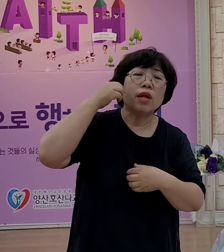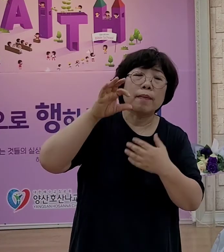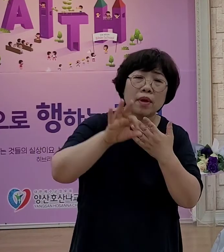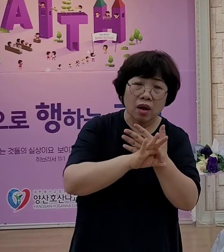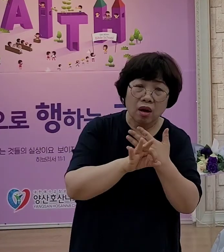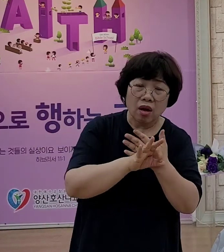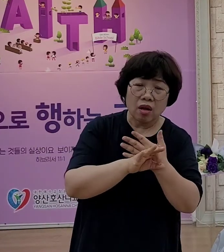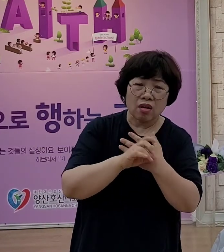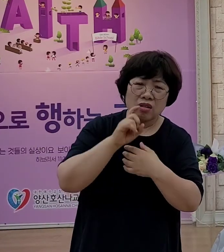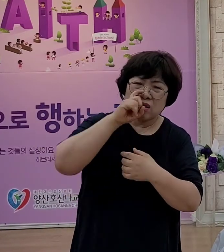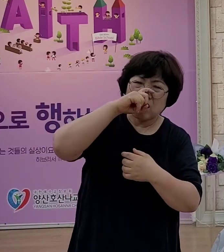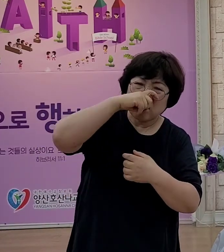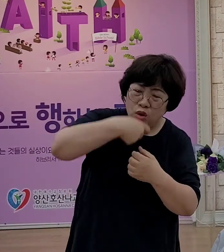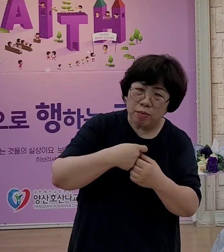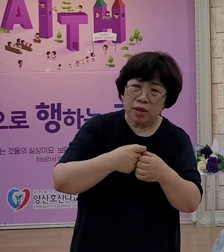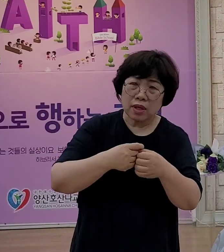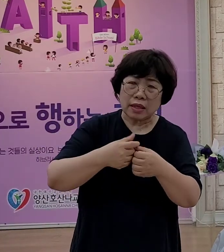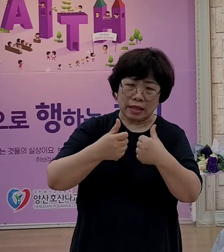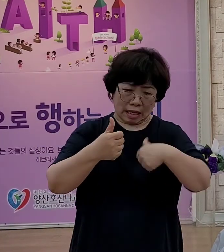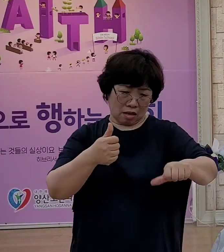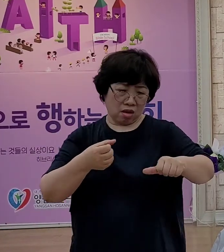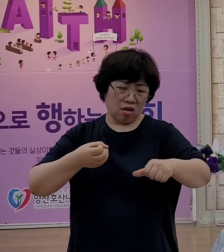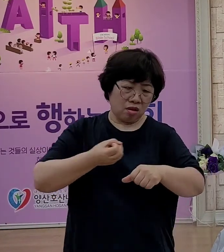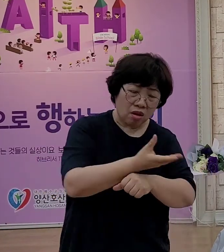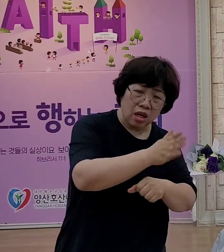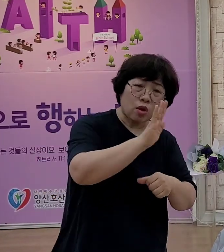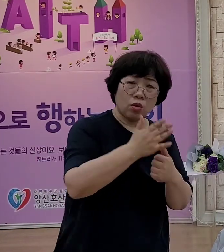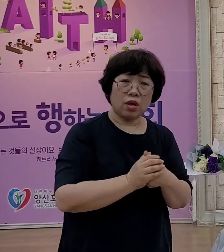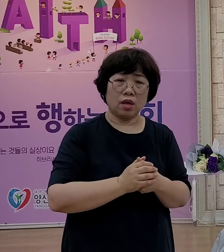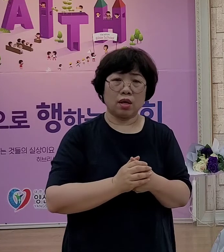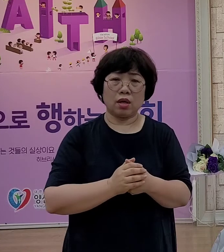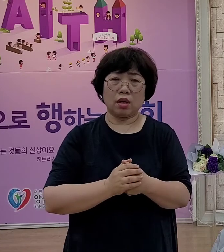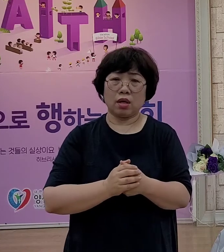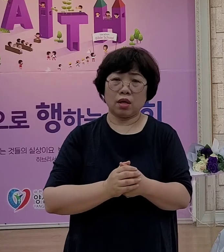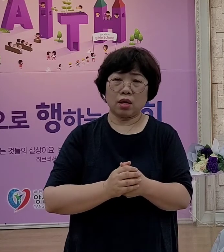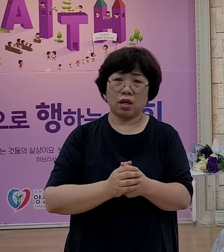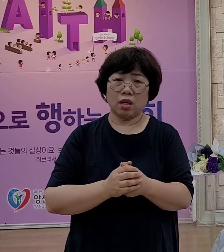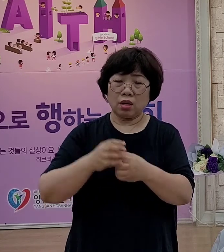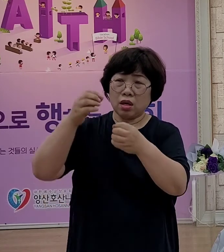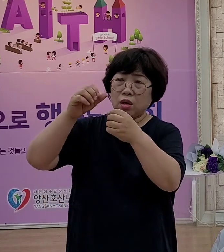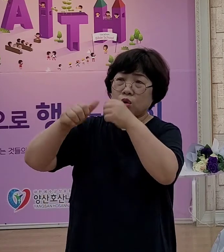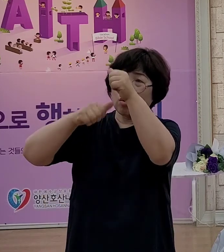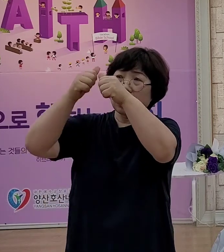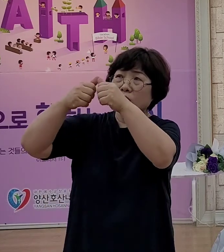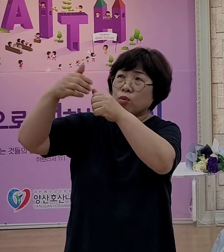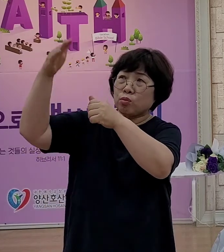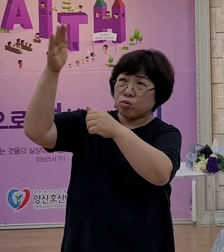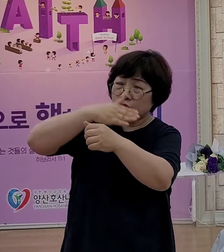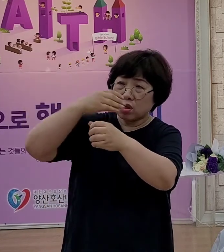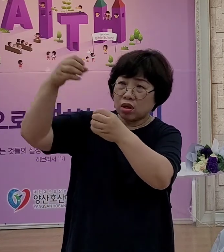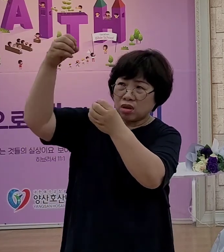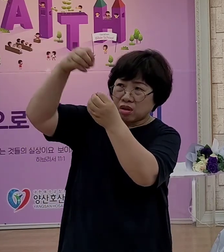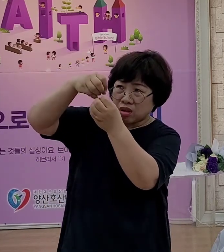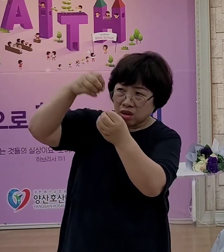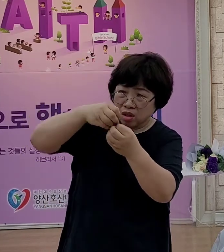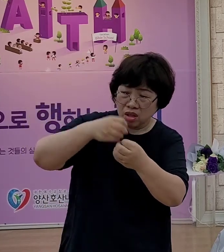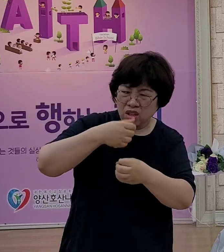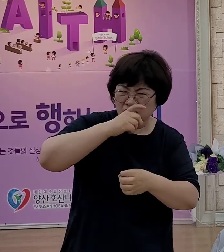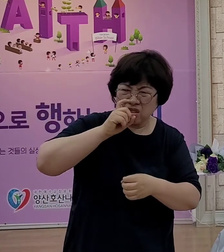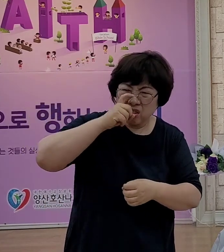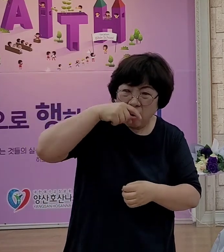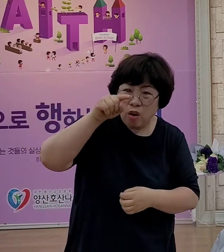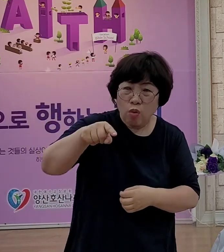그 더러움은 자녀들에게 다시 물려집니다. 그 자녀가 물려받은 그